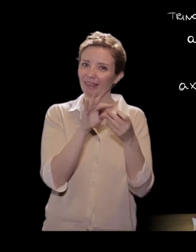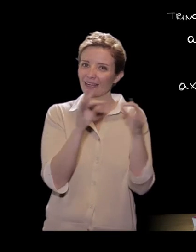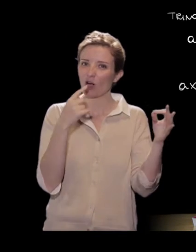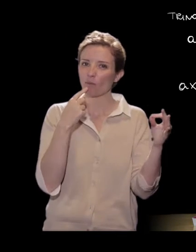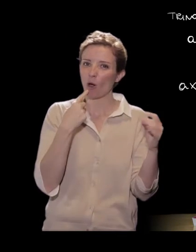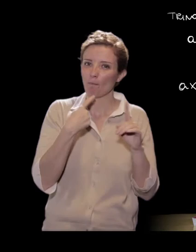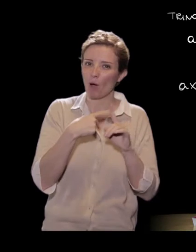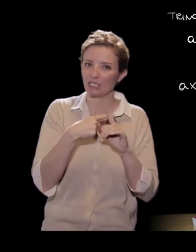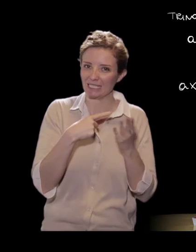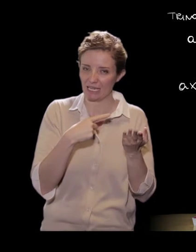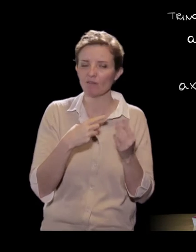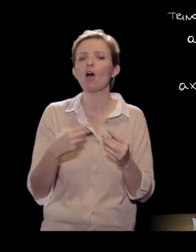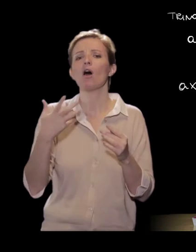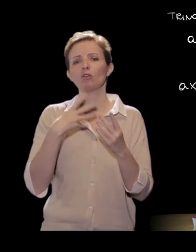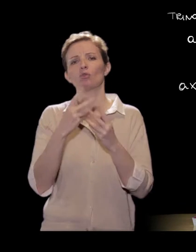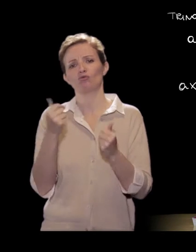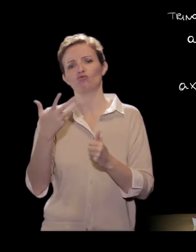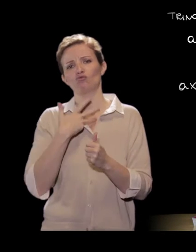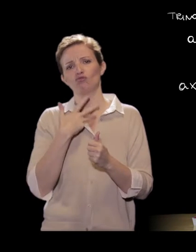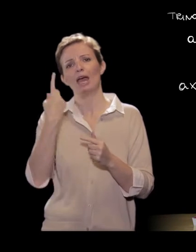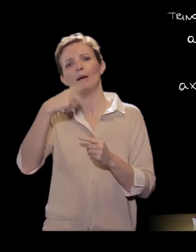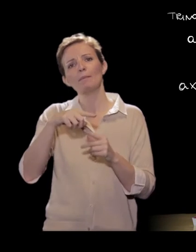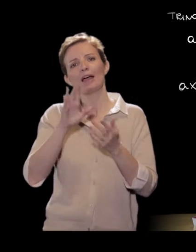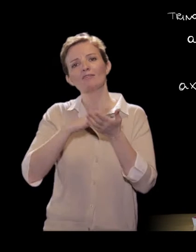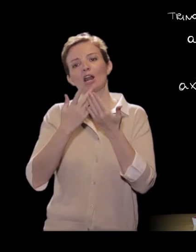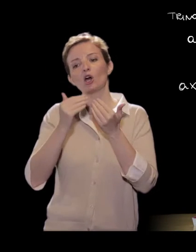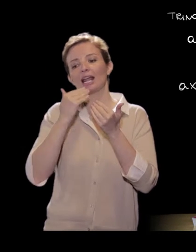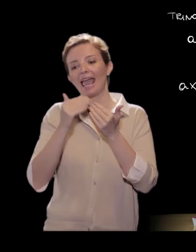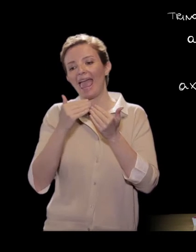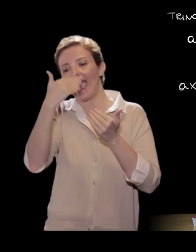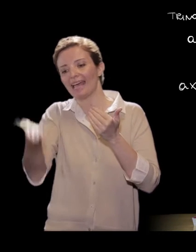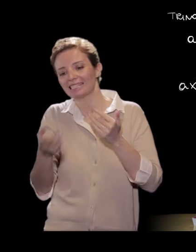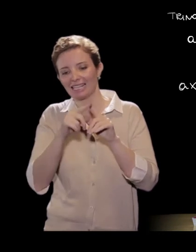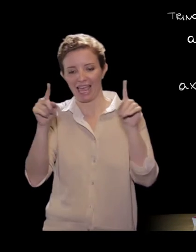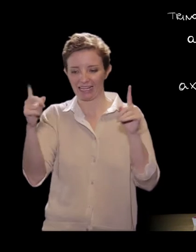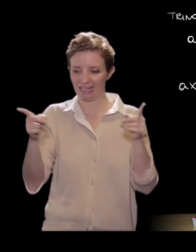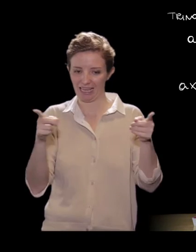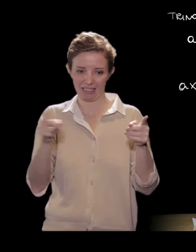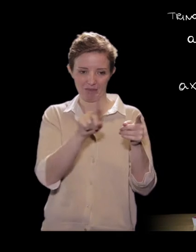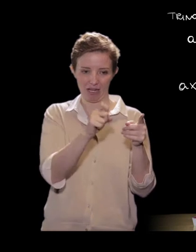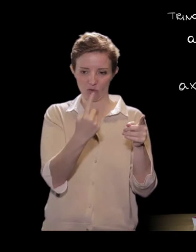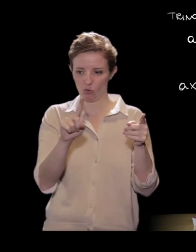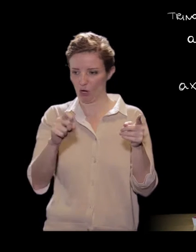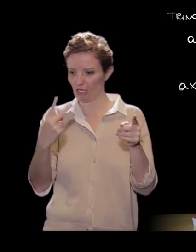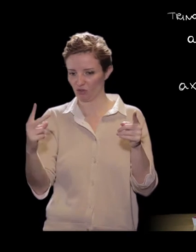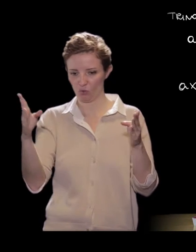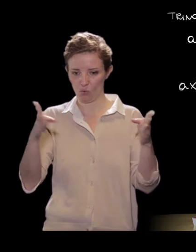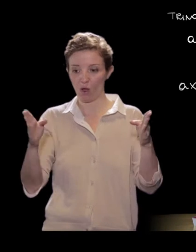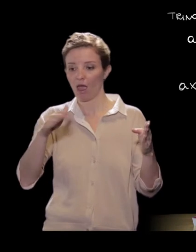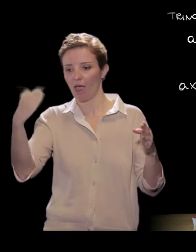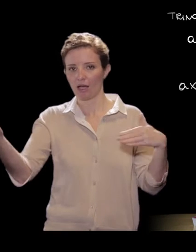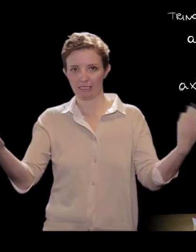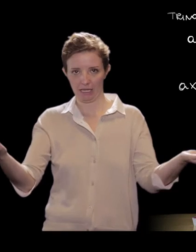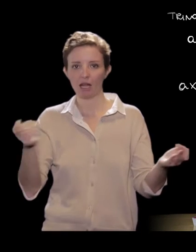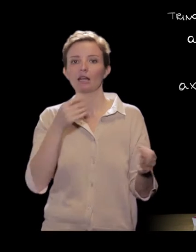positivo l'avremo per valori Come si dice esterni all'intervallo X1 X2 quindi X X1